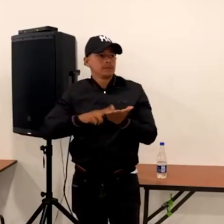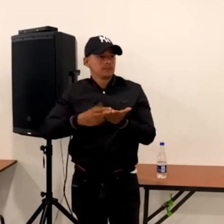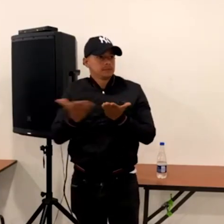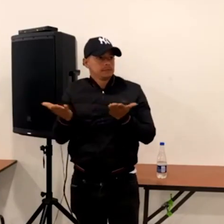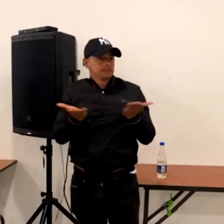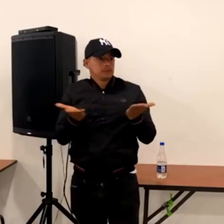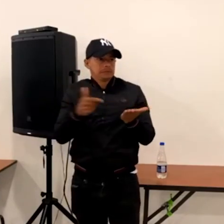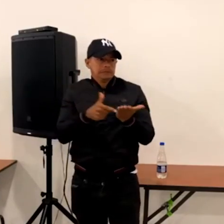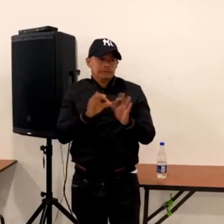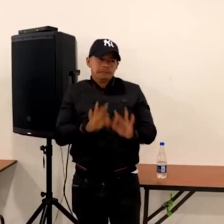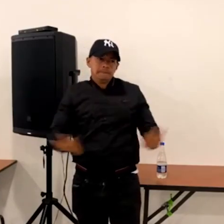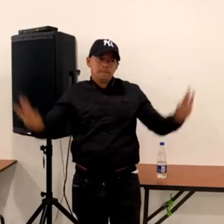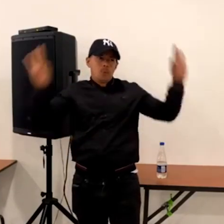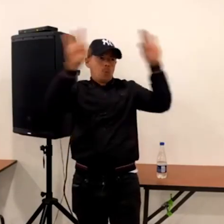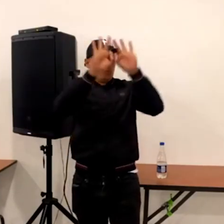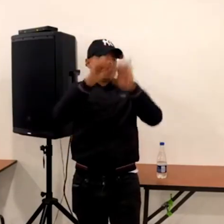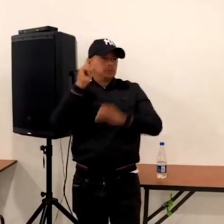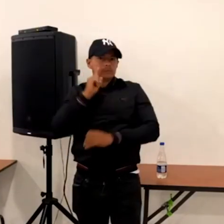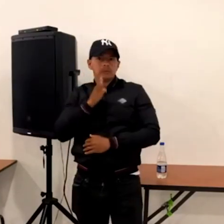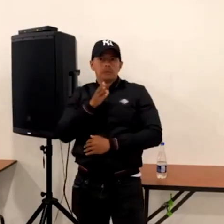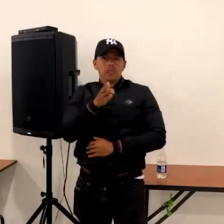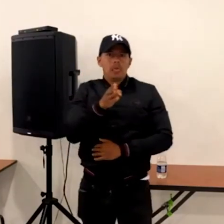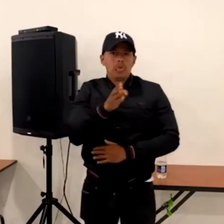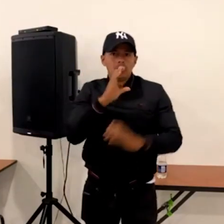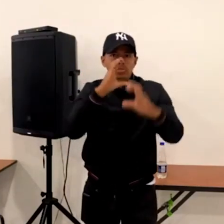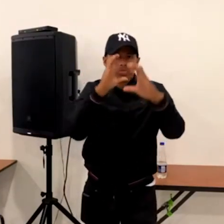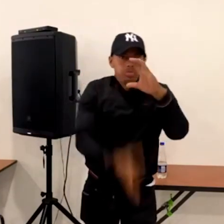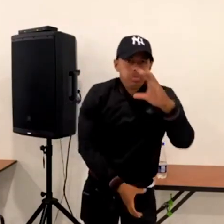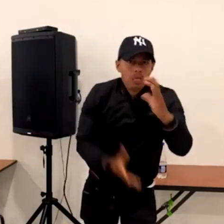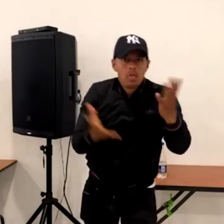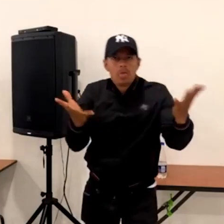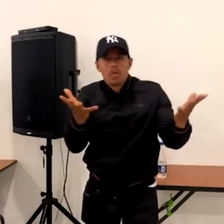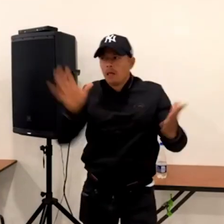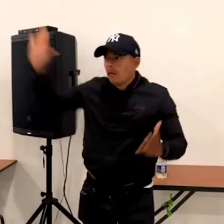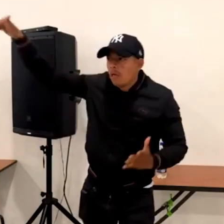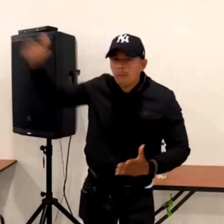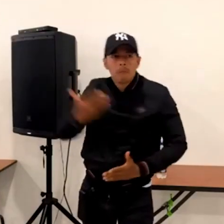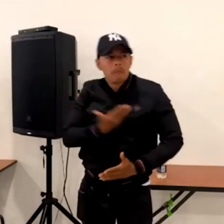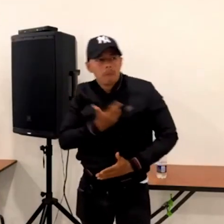por 16 pesos que se pueda contar con el servicio